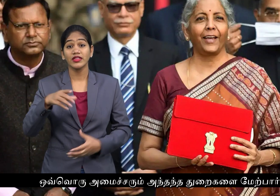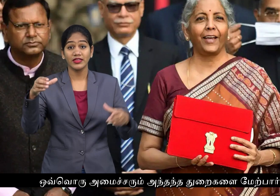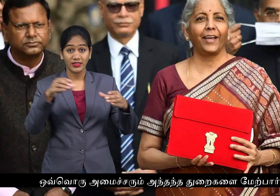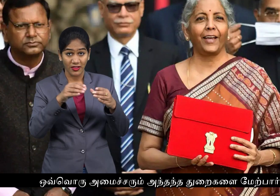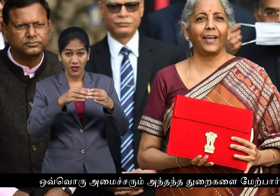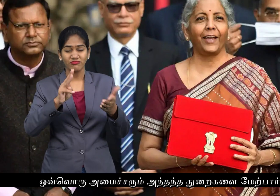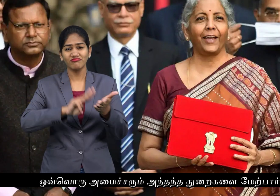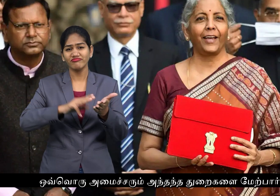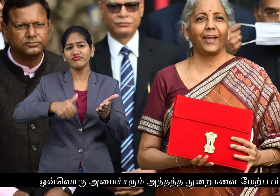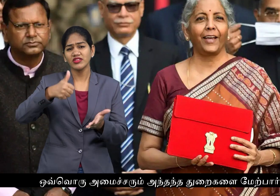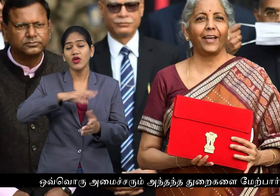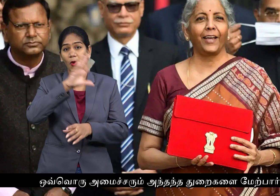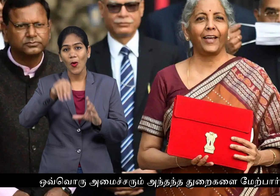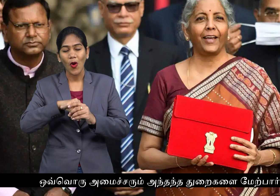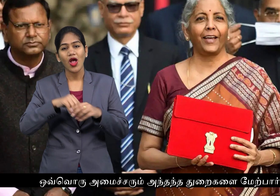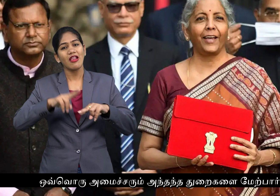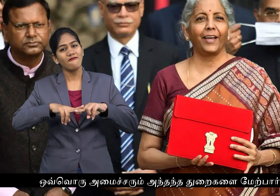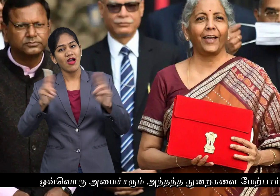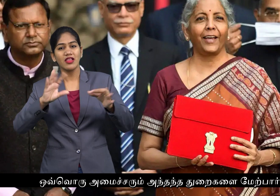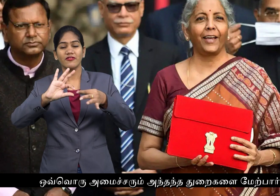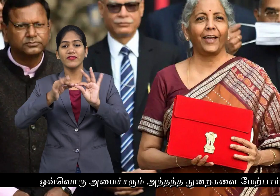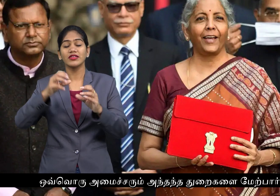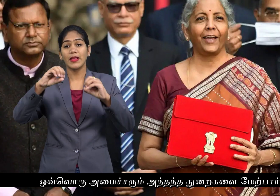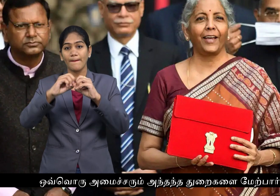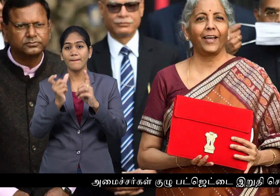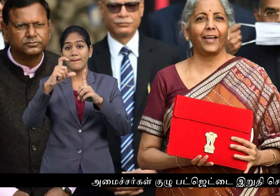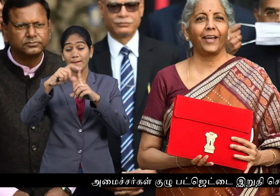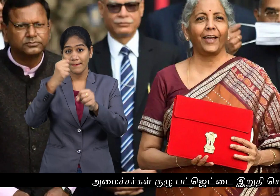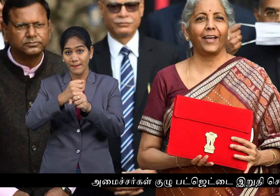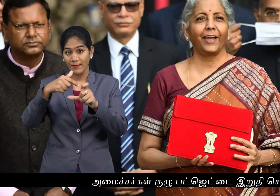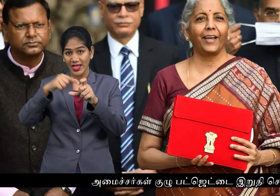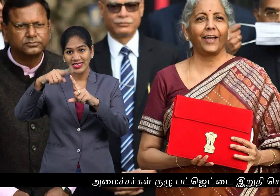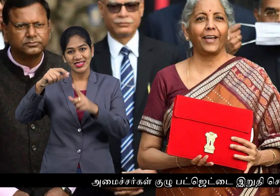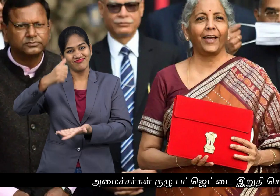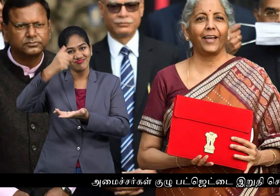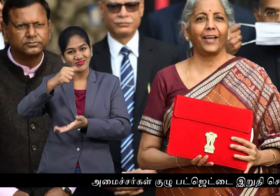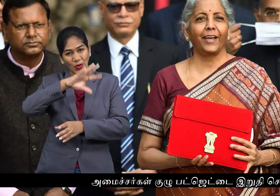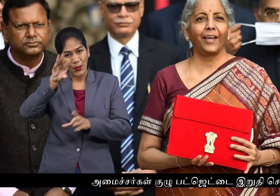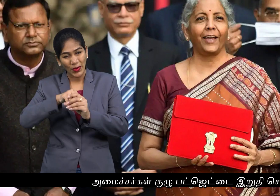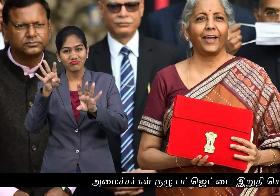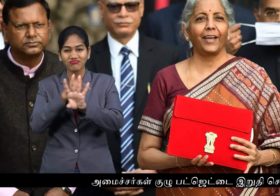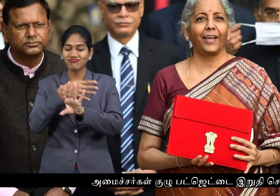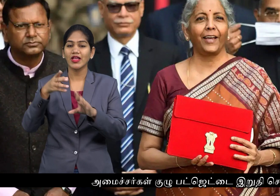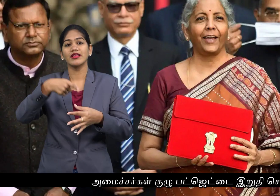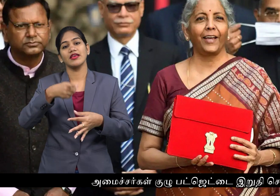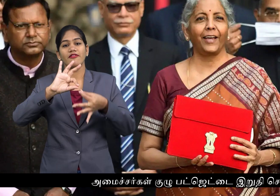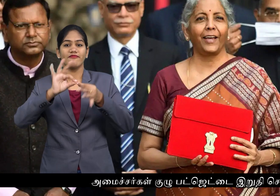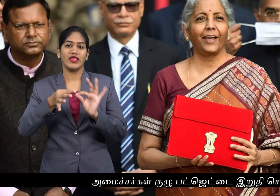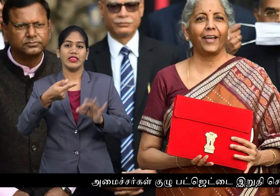ஒவ்வொரு அமைச்சரும் அந்த துறைகளை மேற்பார்வை செய்கிறார்கள். அமைச்சர்கள் குழு பட்ஜெட்டை இறுதி